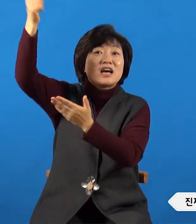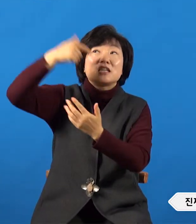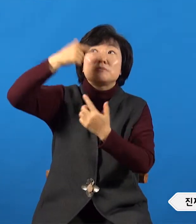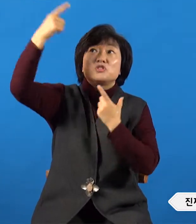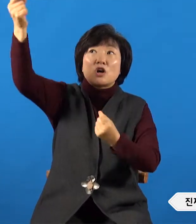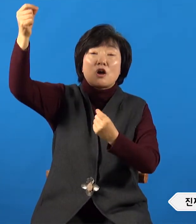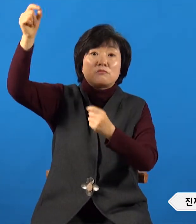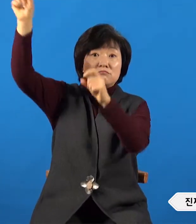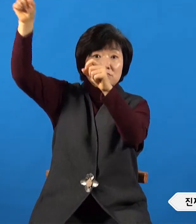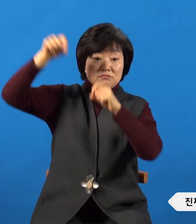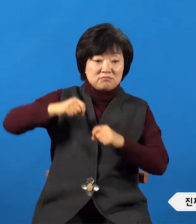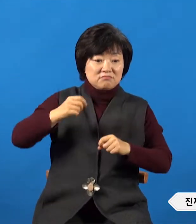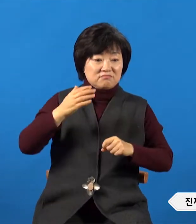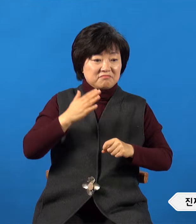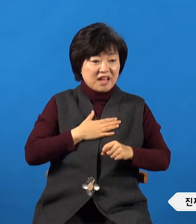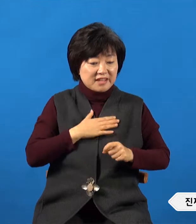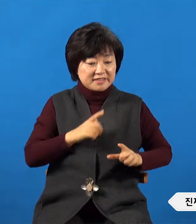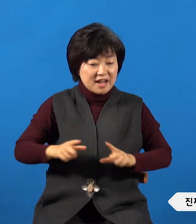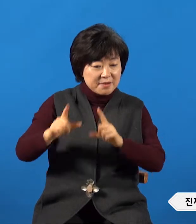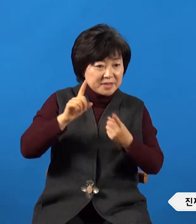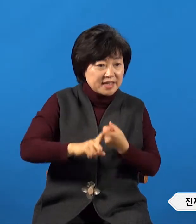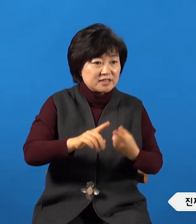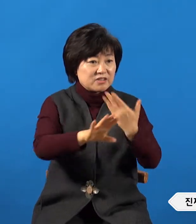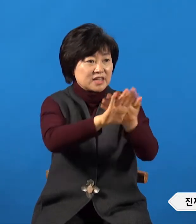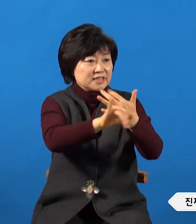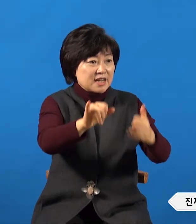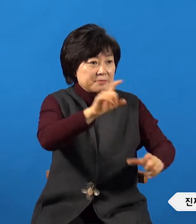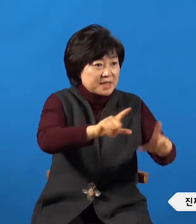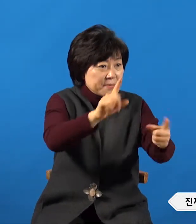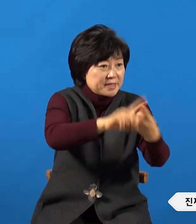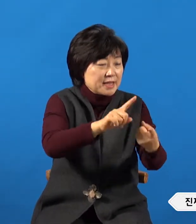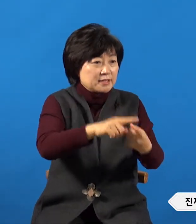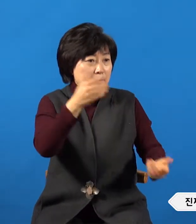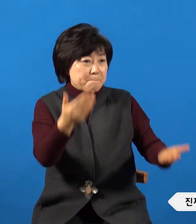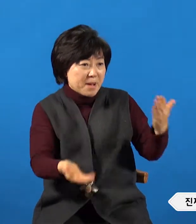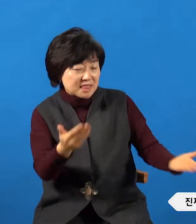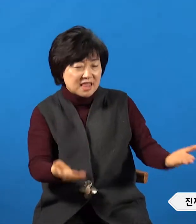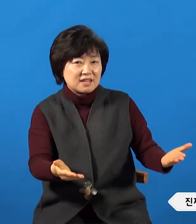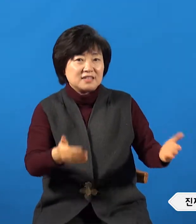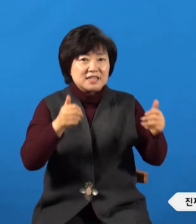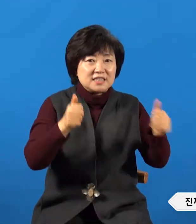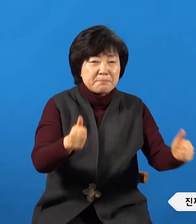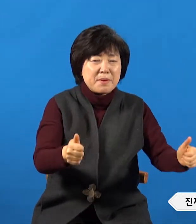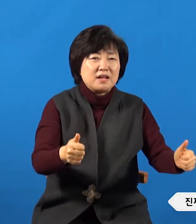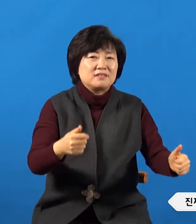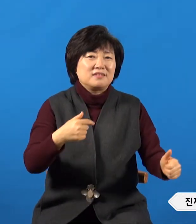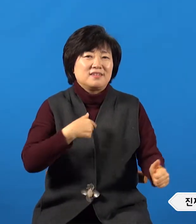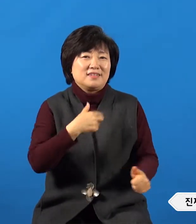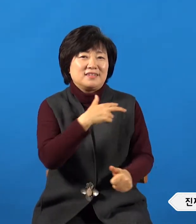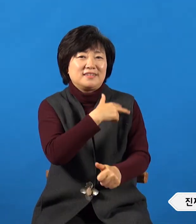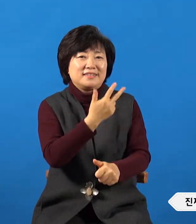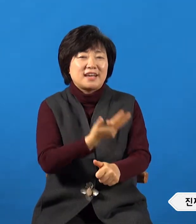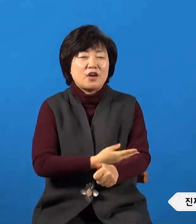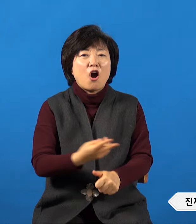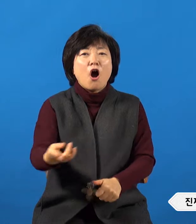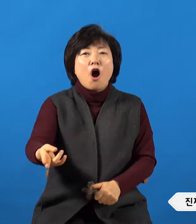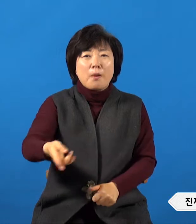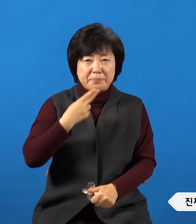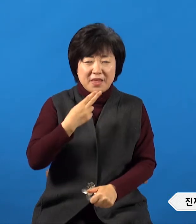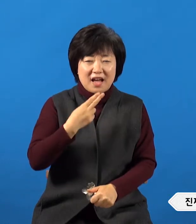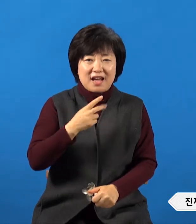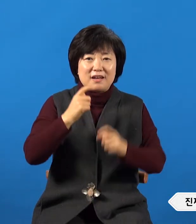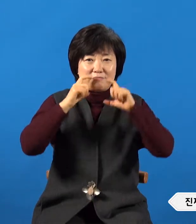하나님처럼 우리의 삶에 대하여 판단하고 평가할 수 없다, 심판할 수